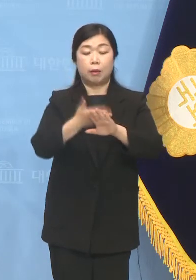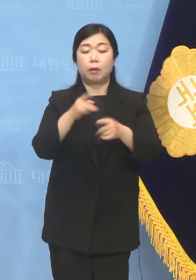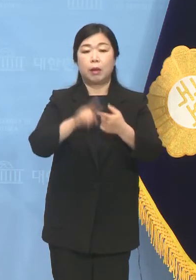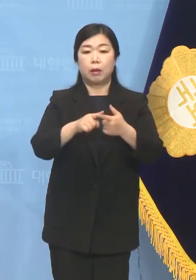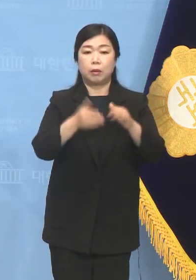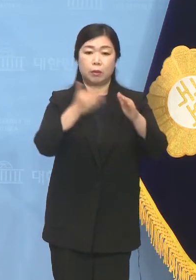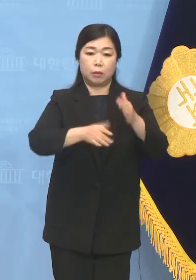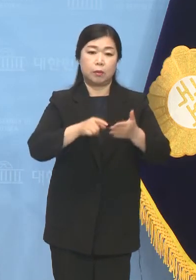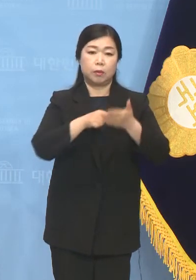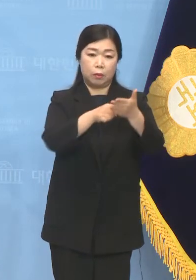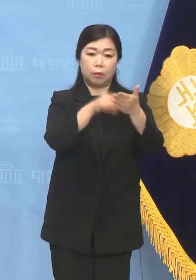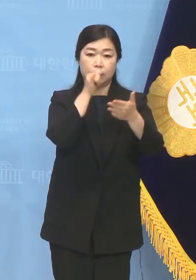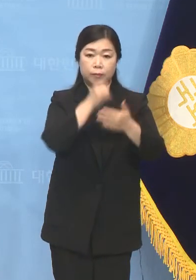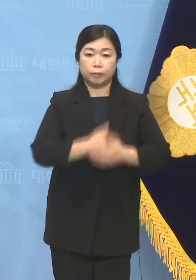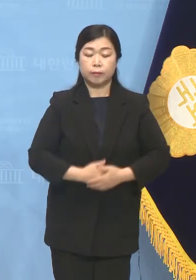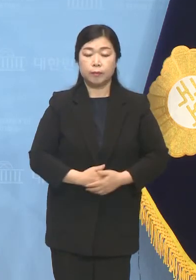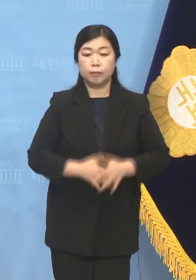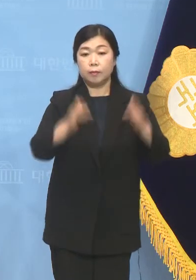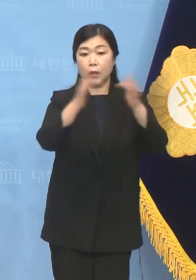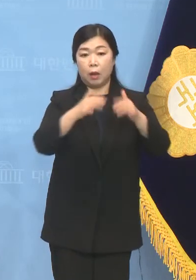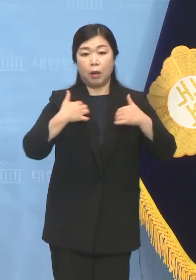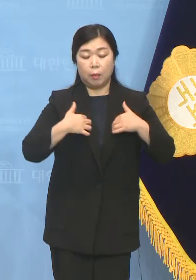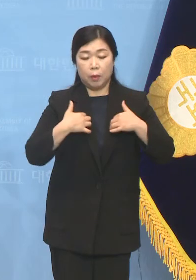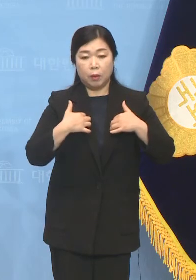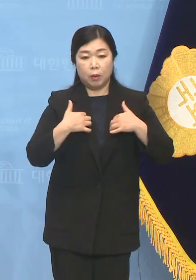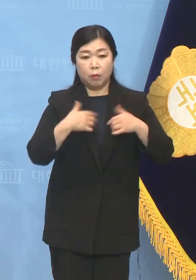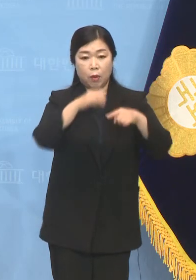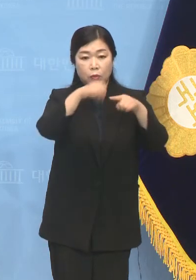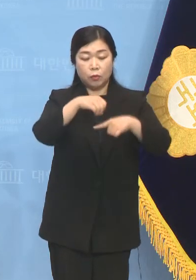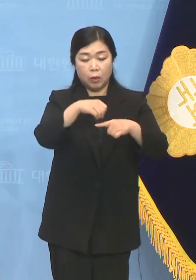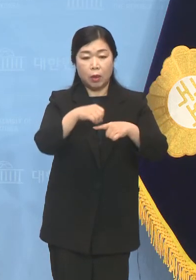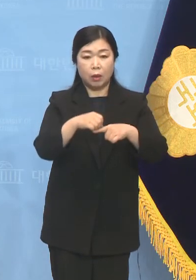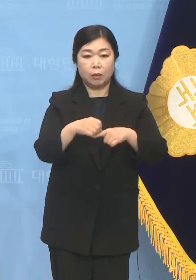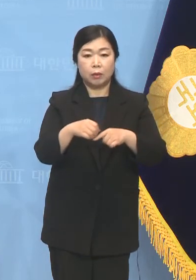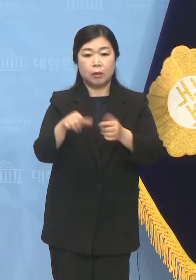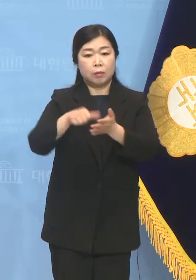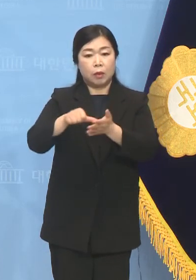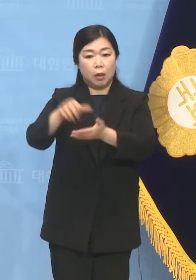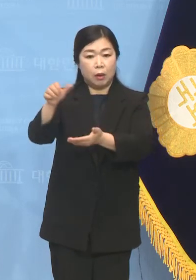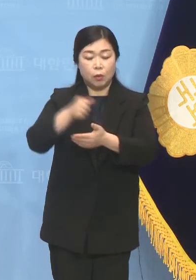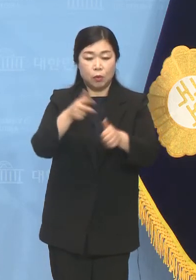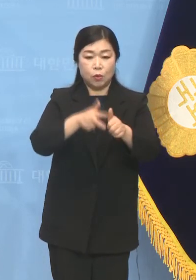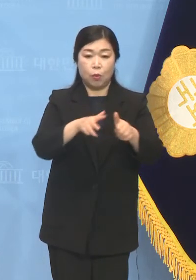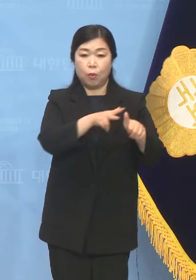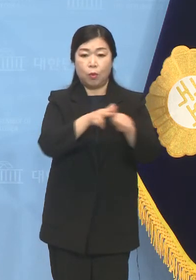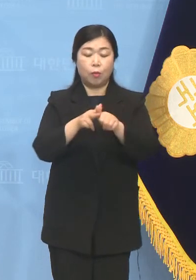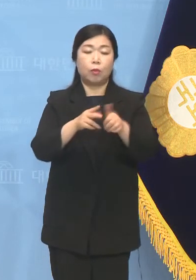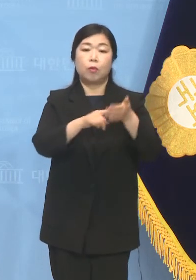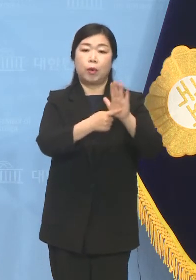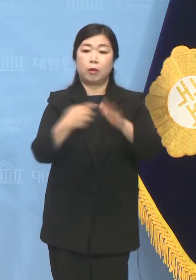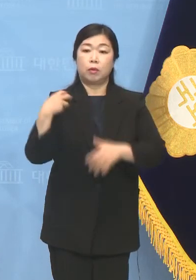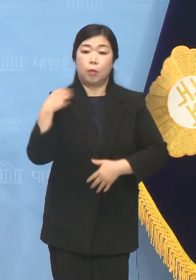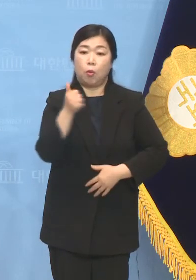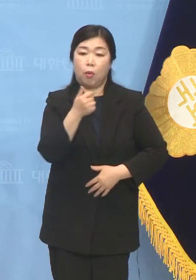청원, 온라인 게임의 확률형 아이템에 대한 정보 공개 의무화를 포함하도록